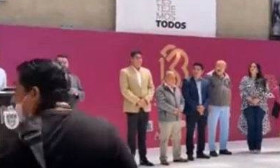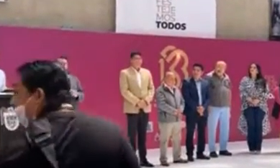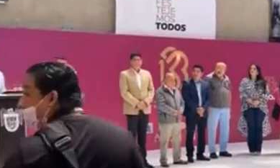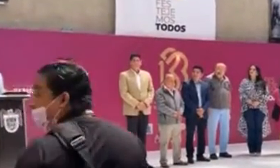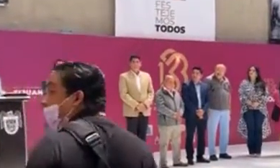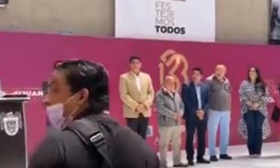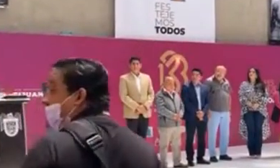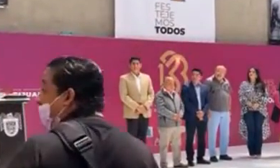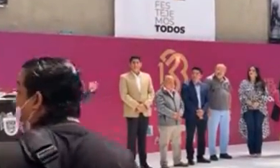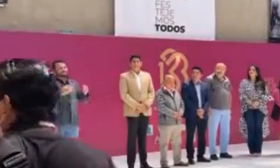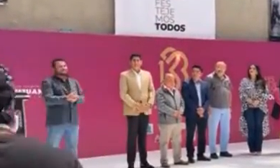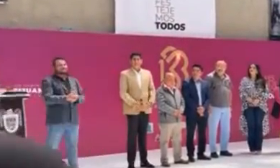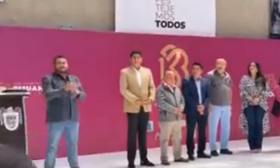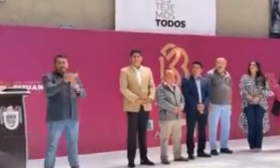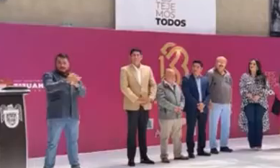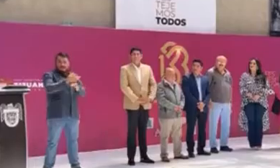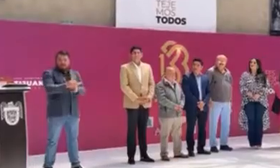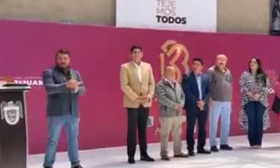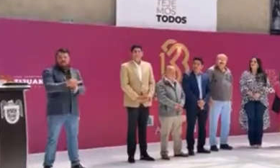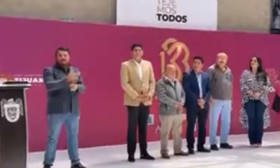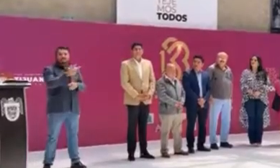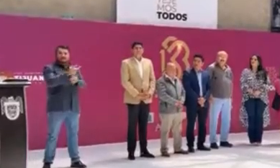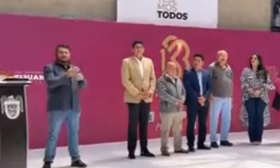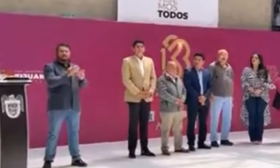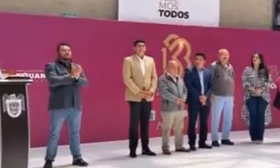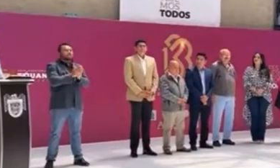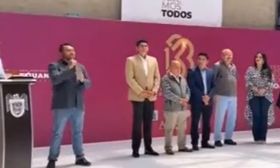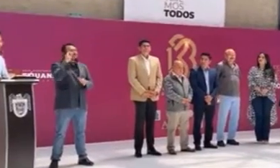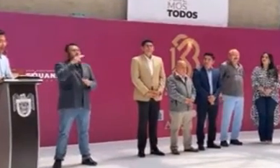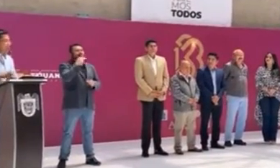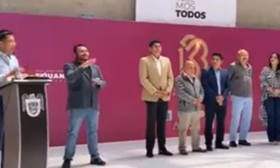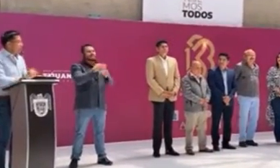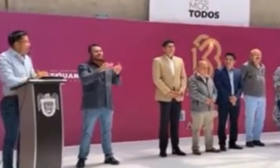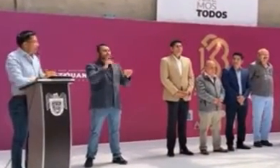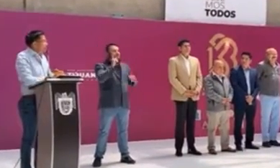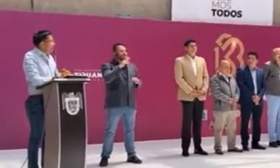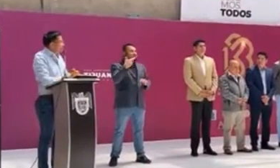que nos dirija un mensaje a la regidora Rogelia Arzola Santilla.